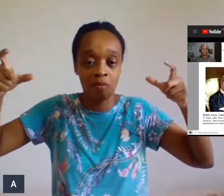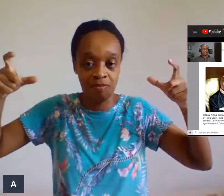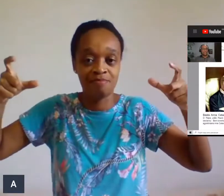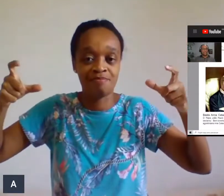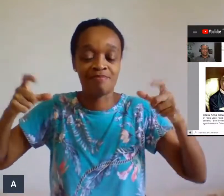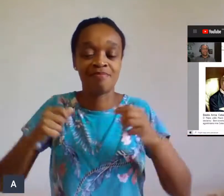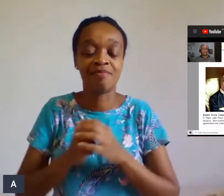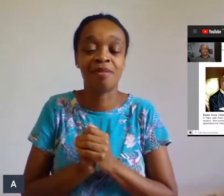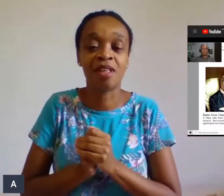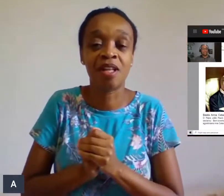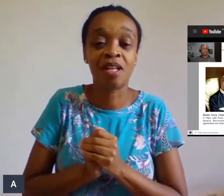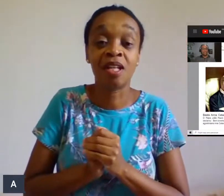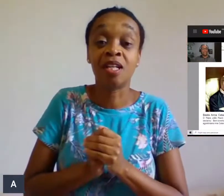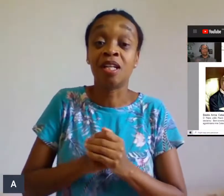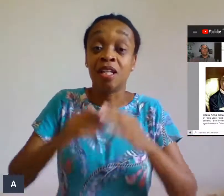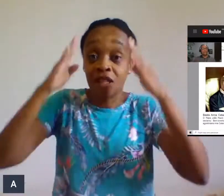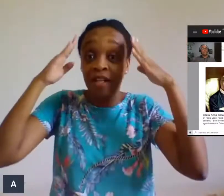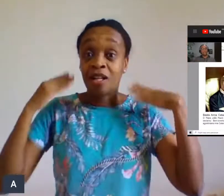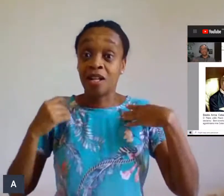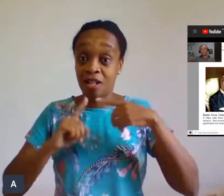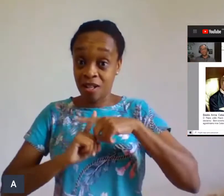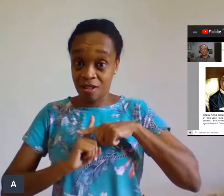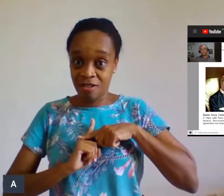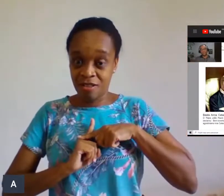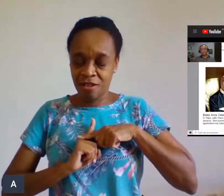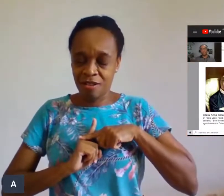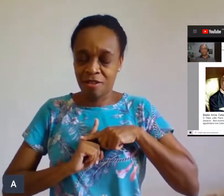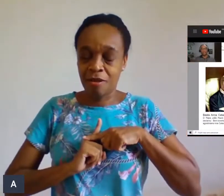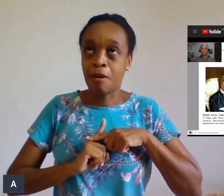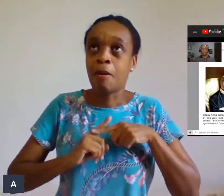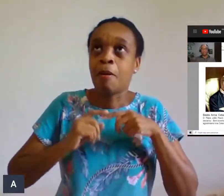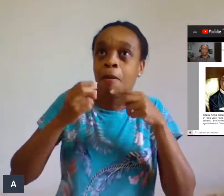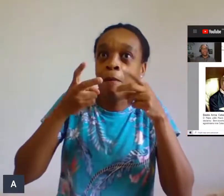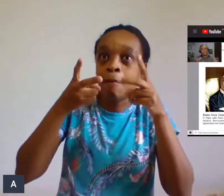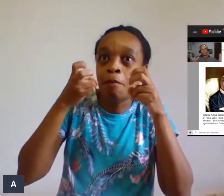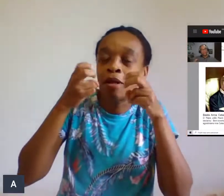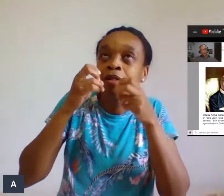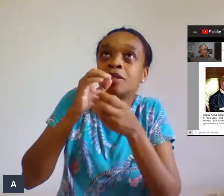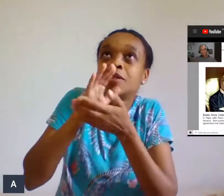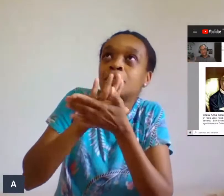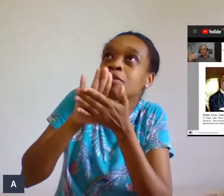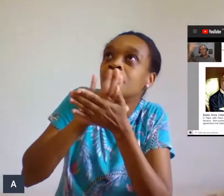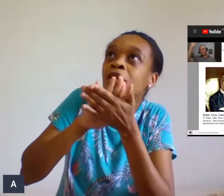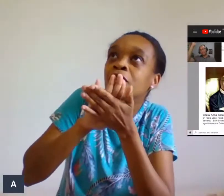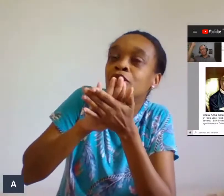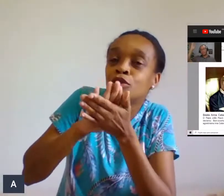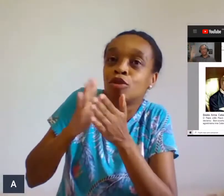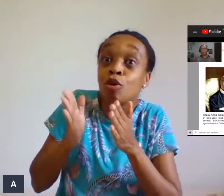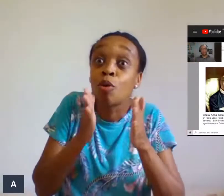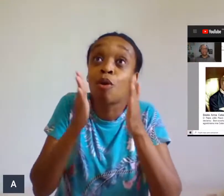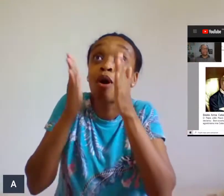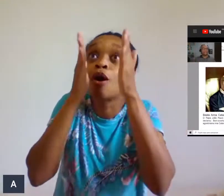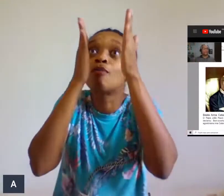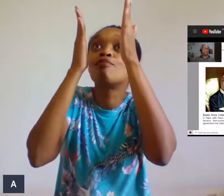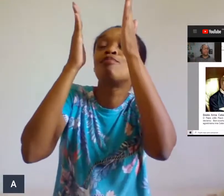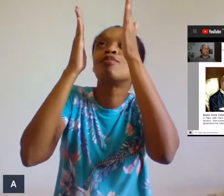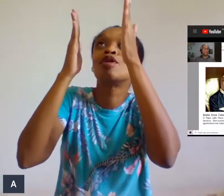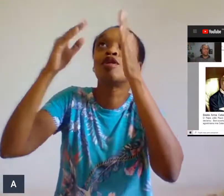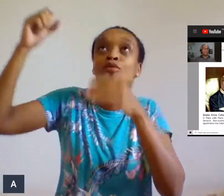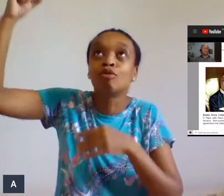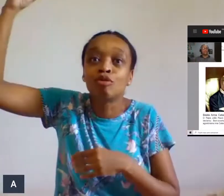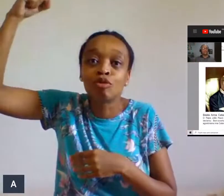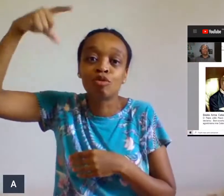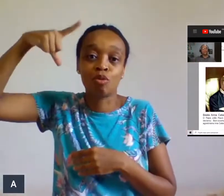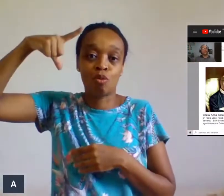Beata Catarina Emmerich diz que não conseguia mais ver o teto da gruta e um caminho de luz se abriu acima de